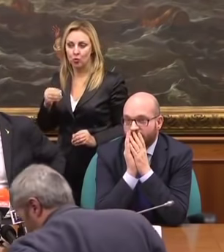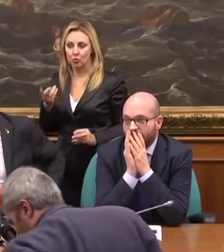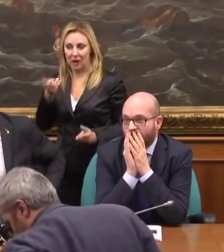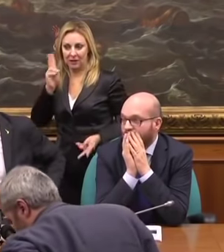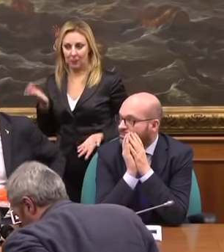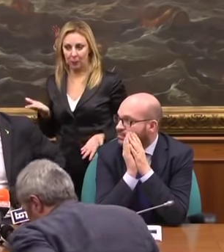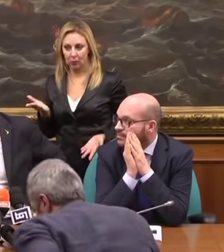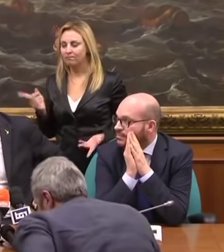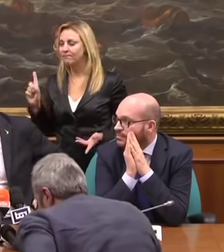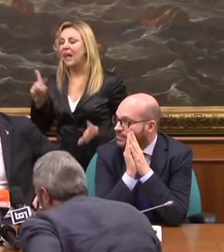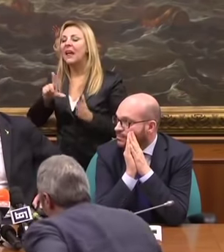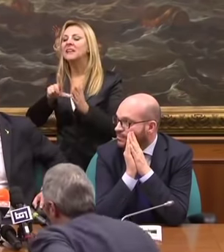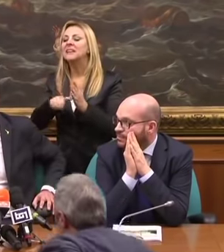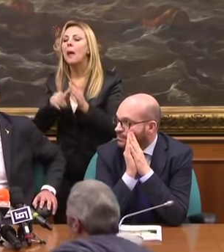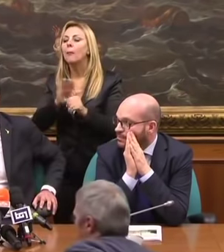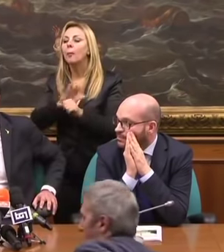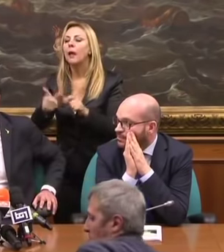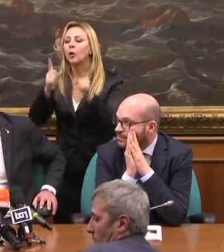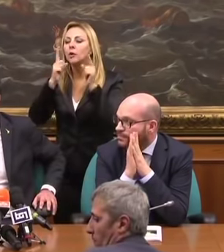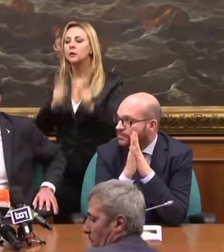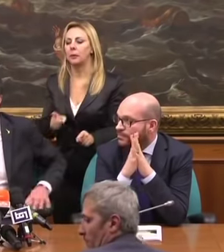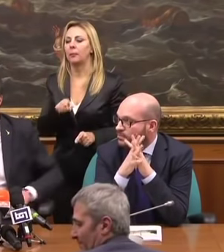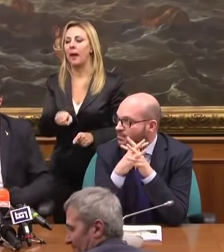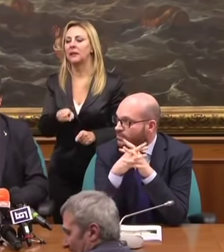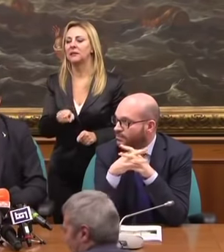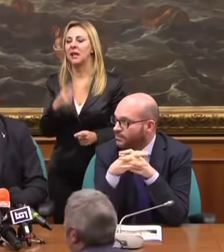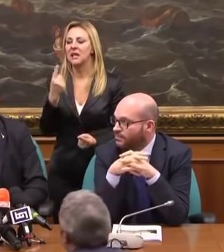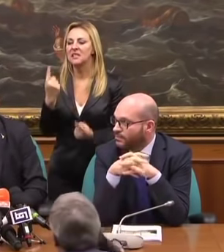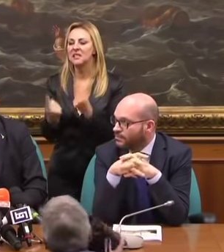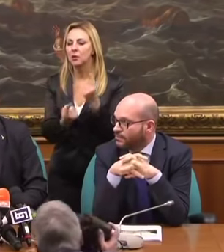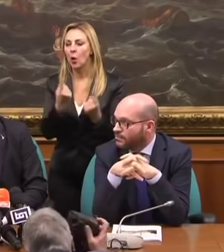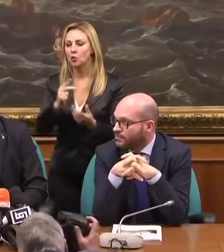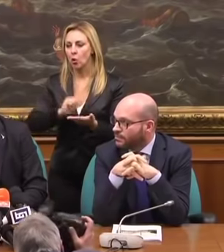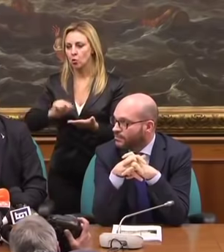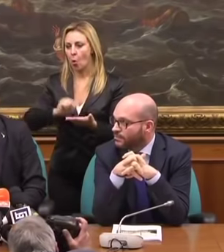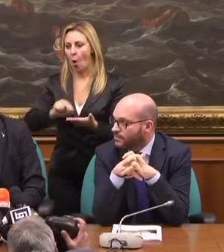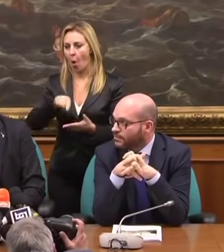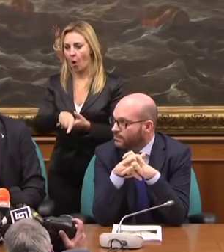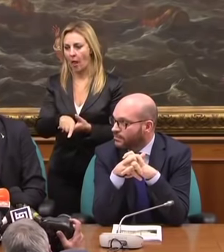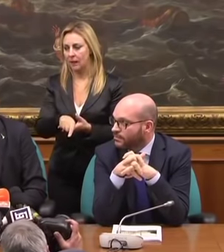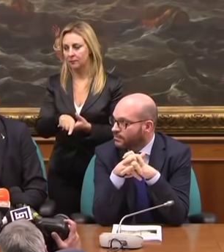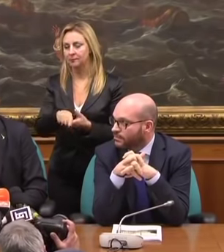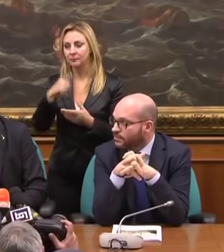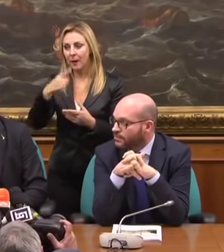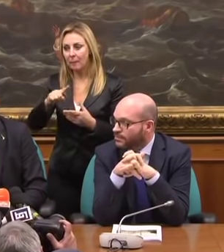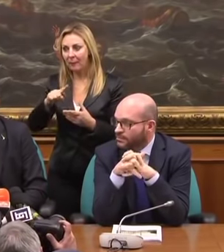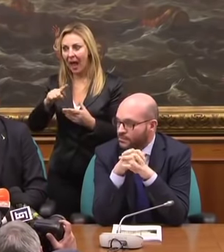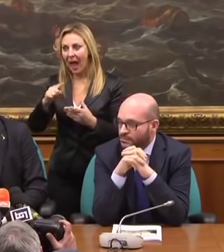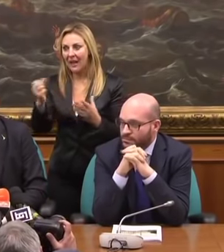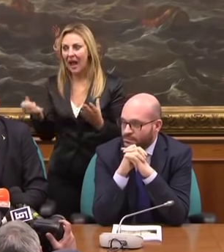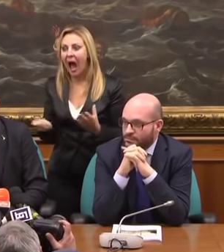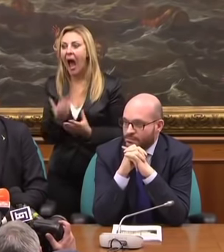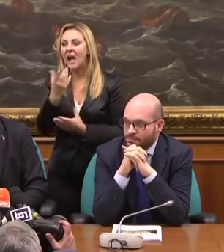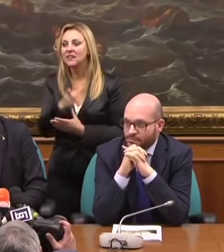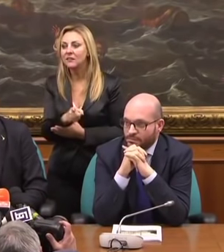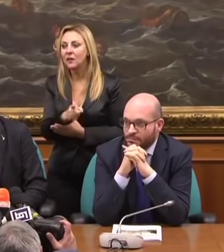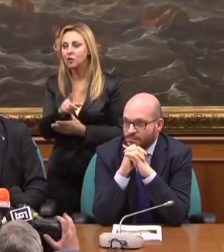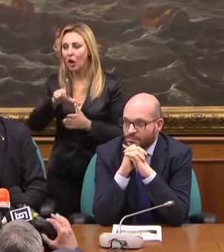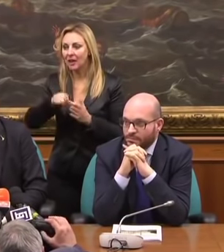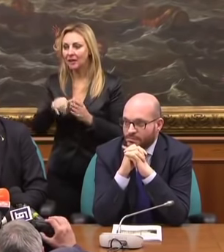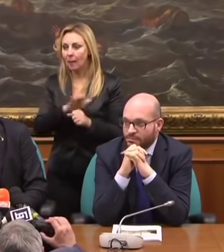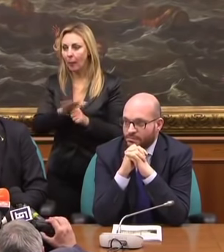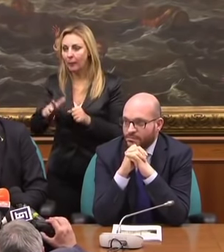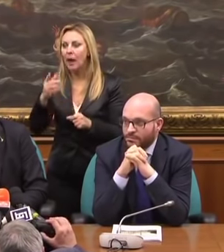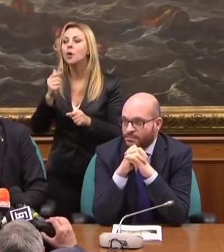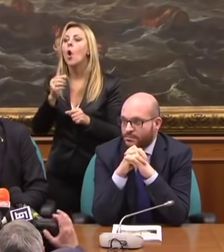No, perché il tempo pieno dipende anche dalle condizioni della scuola. Per attivare il tempo pieno bisogna che la scuola abbia anche